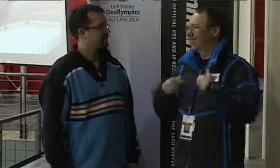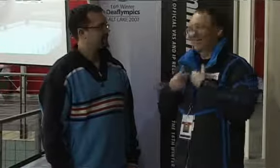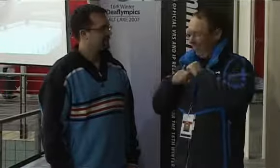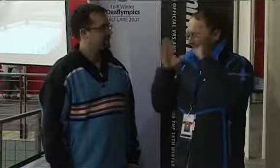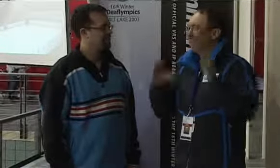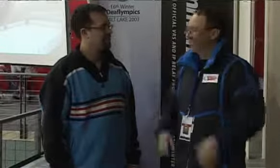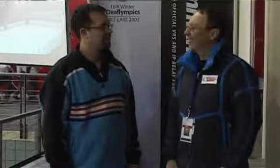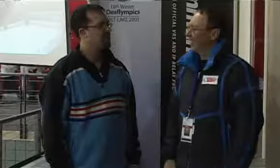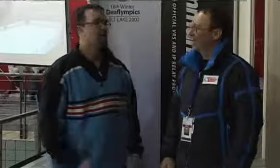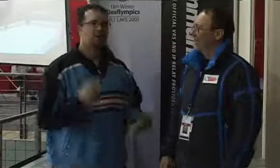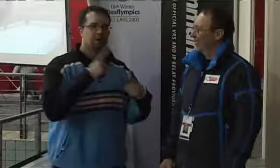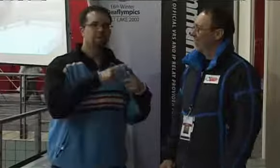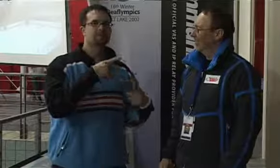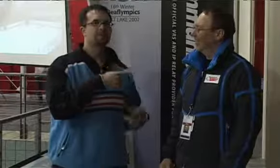dann klar. Und ich war wirklich sehr happy.